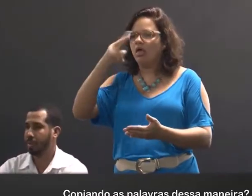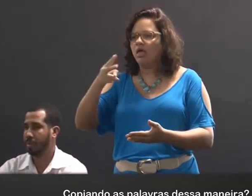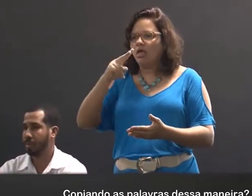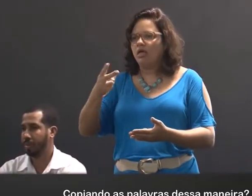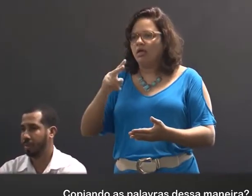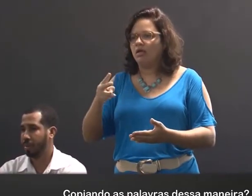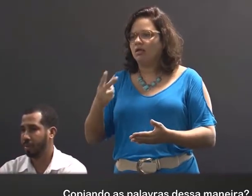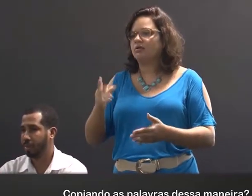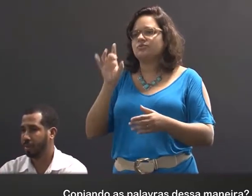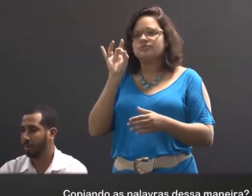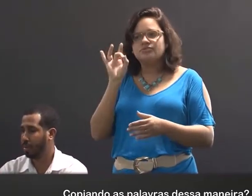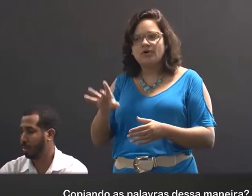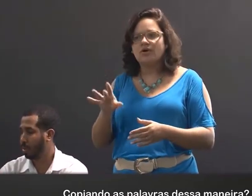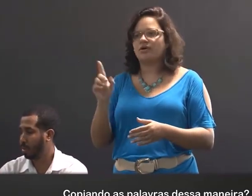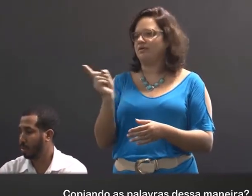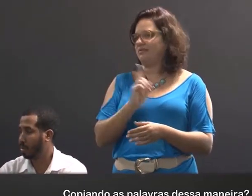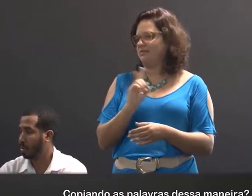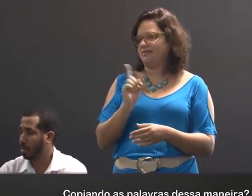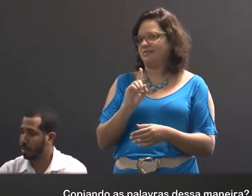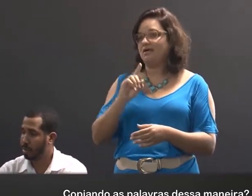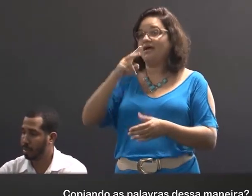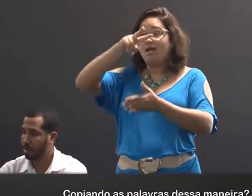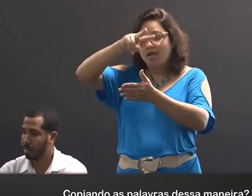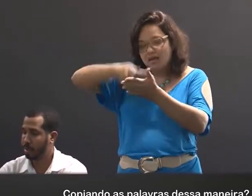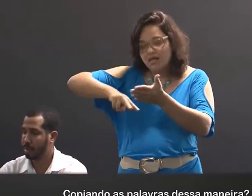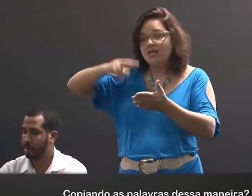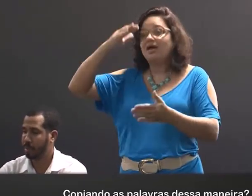as palavras desta maneira.